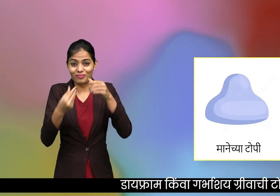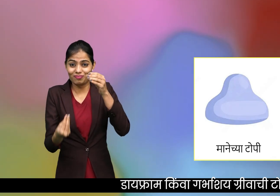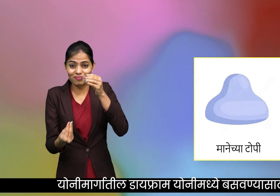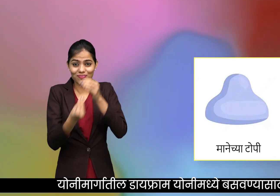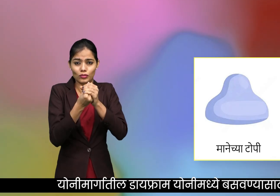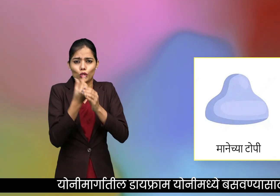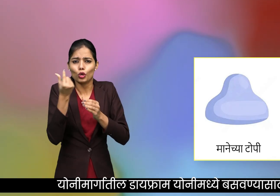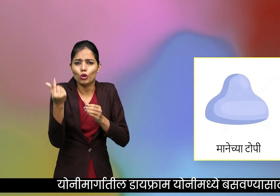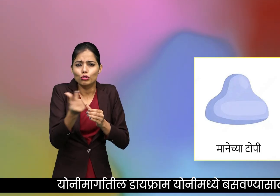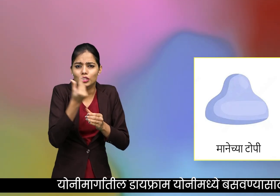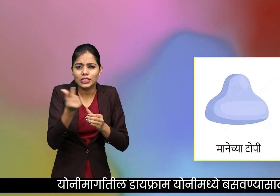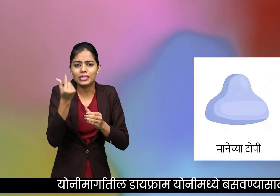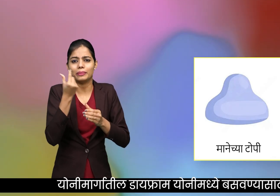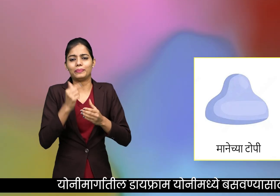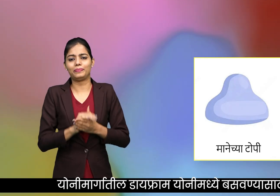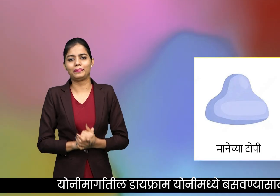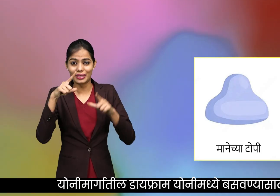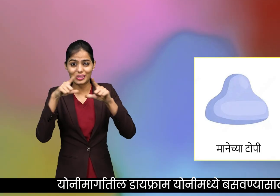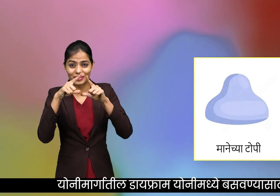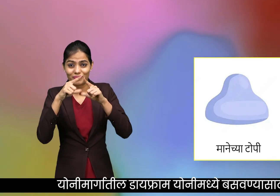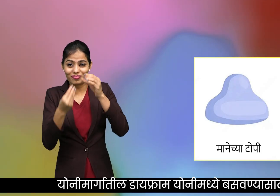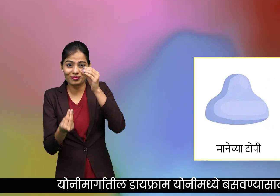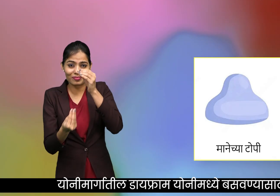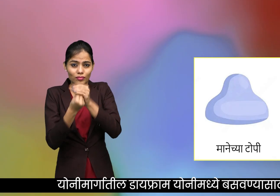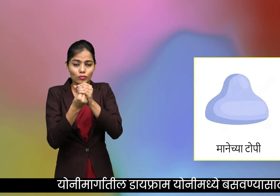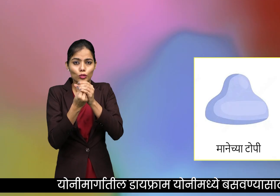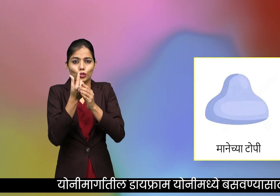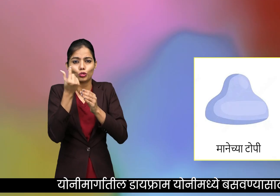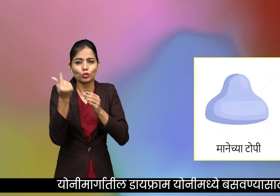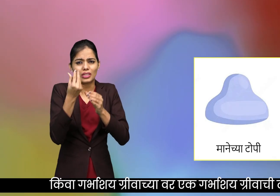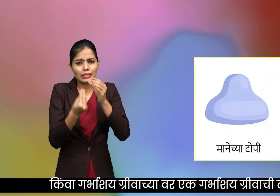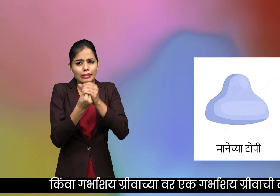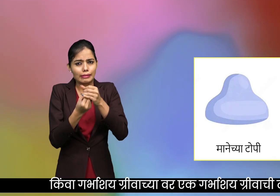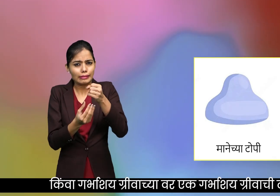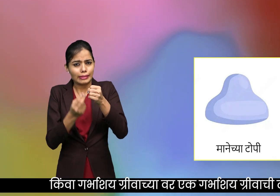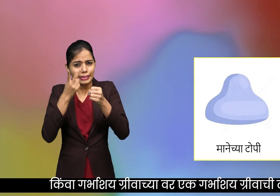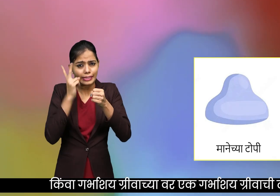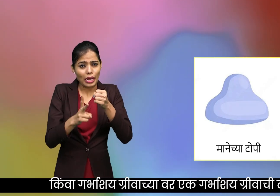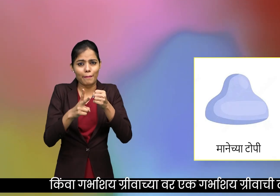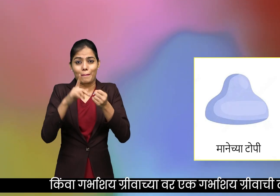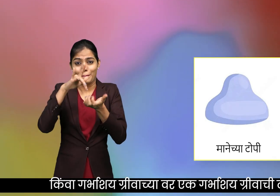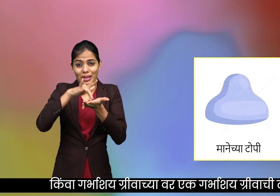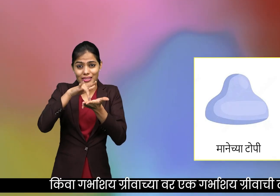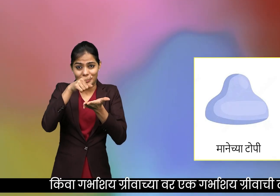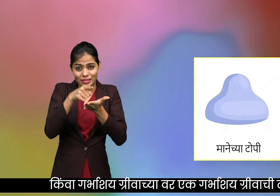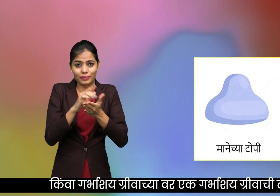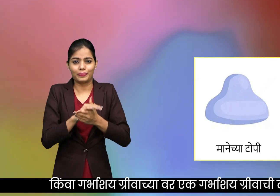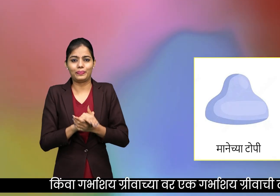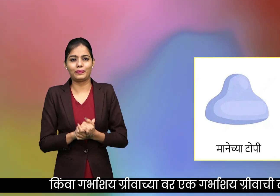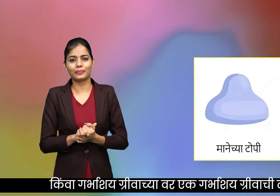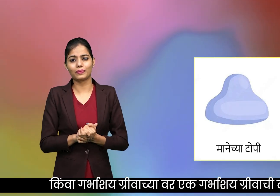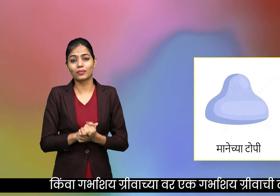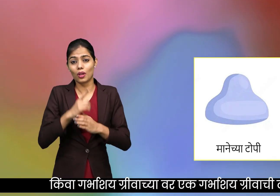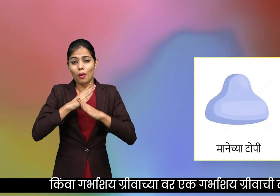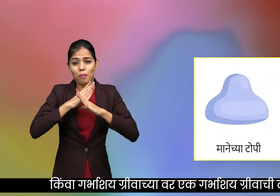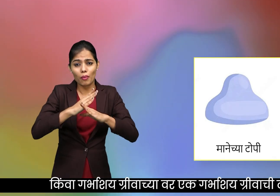टोपी. योनी मार्गातील डायफ्राम योनीमध्ये बसवण्यासाठी वापरला जातं किंवा गर्भाशय ग्रीवाच्या वर एक गर्भाशय